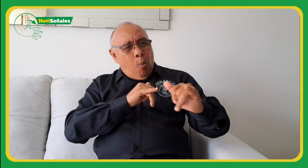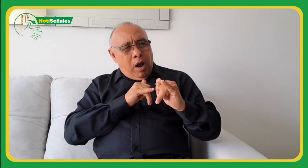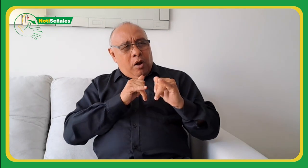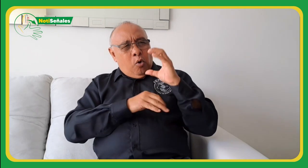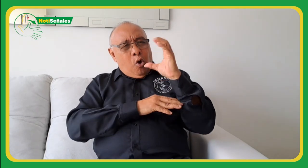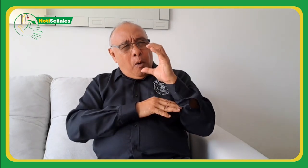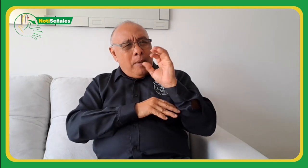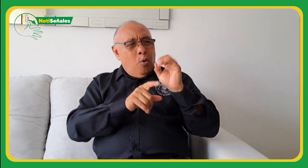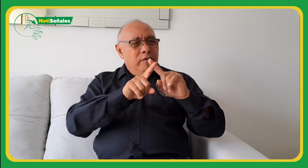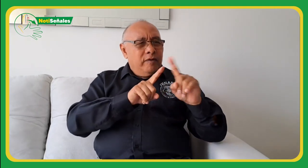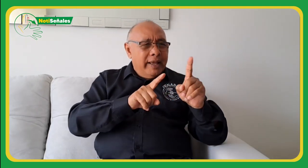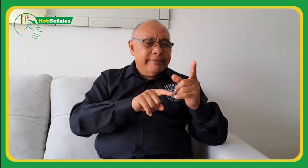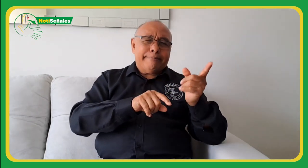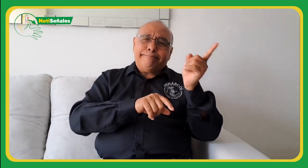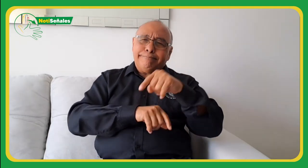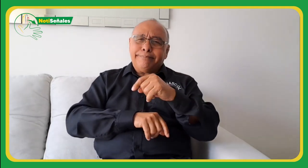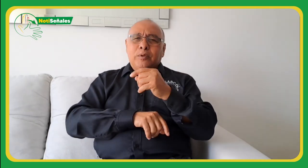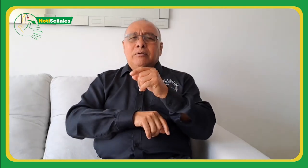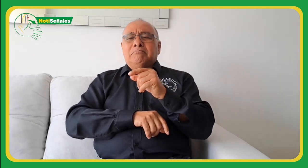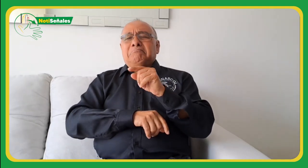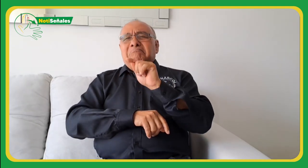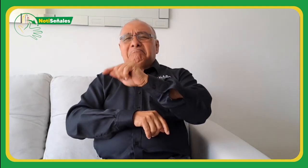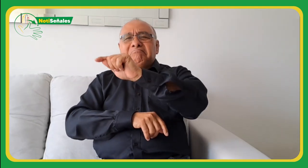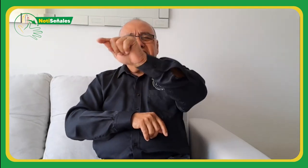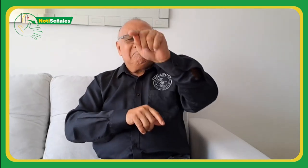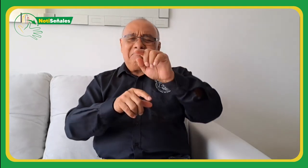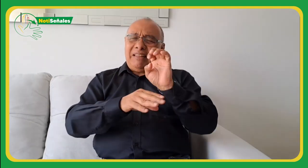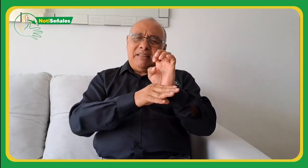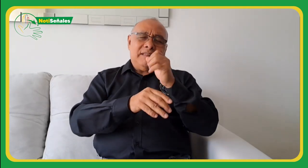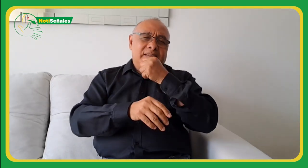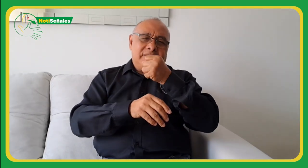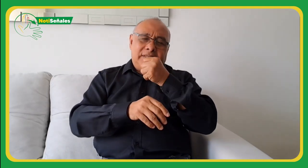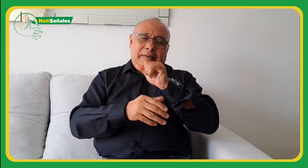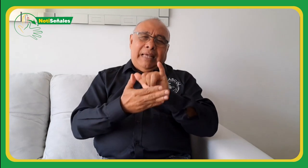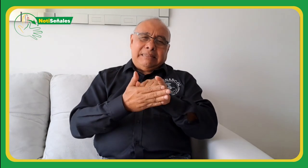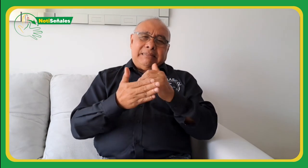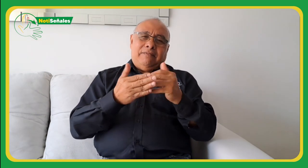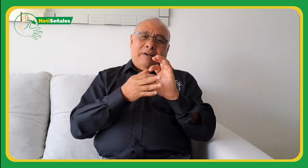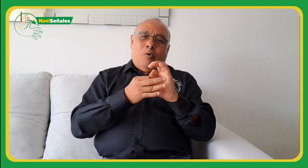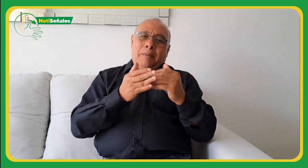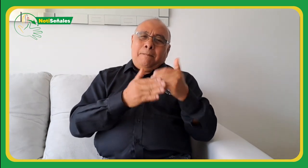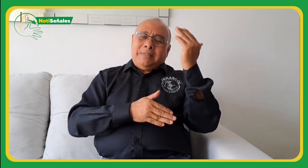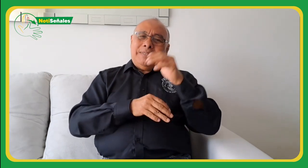serán similares sus procesos a los que llevamos aquí en Colombia o son diferentes y así iremos presentando entrevistas a diferentes entidades